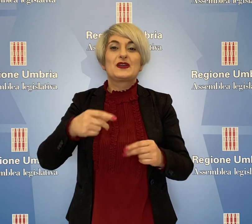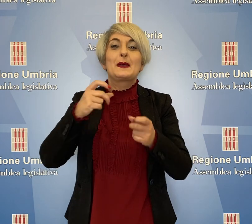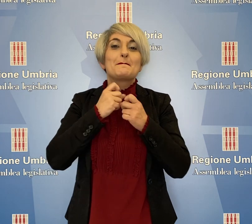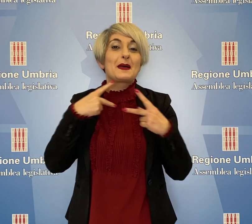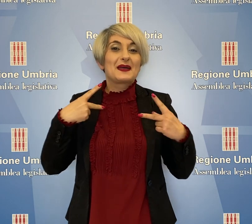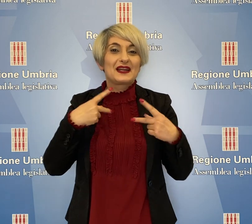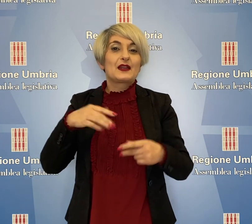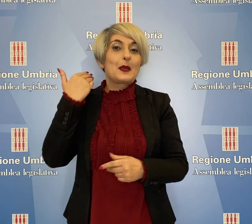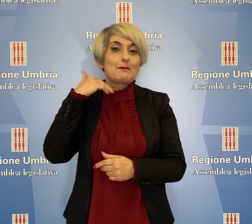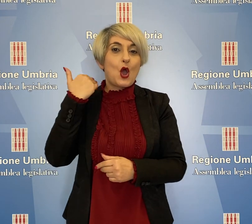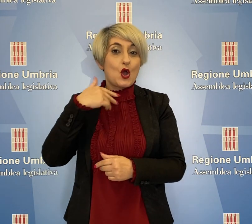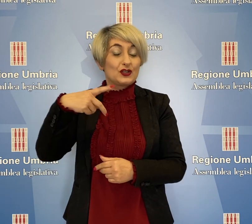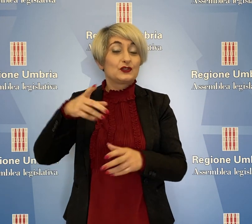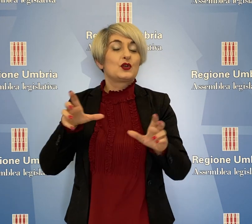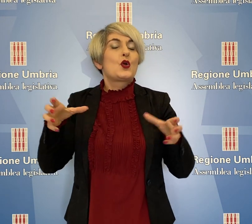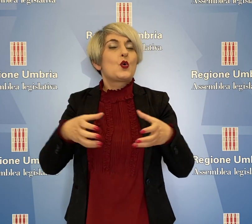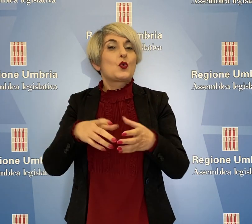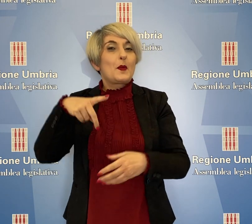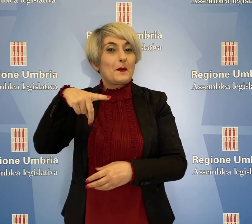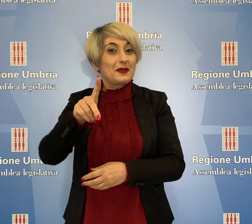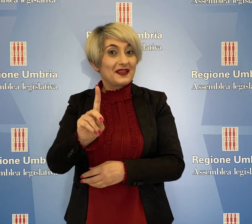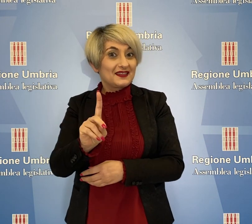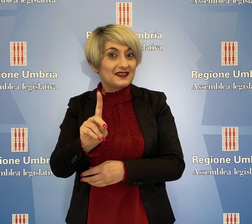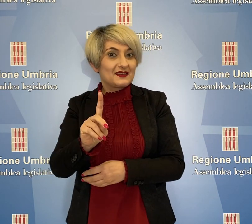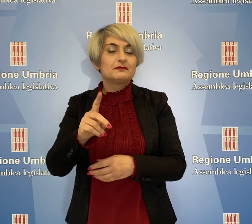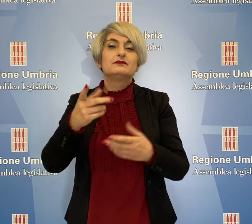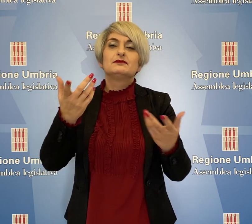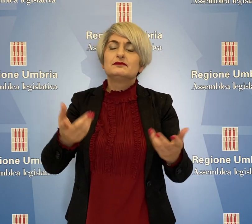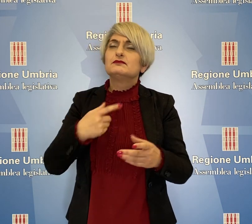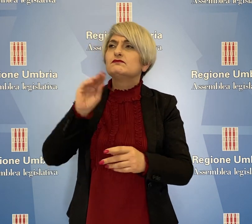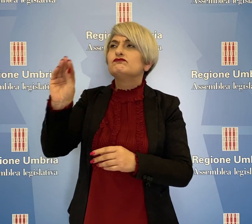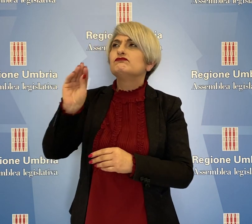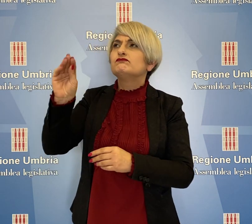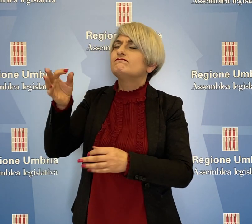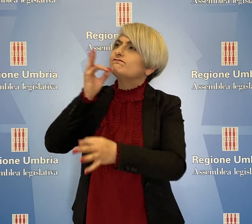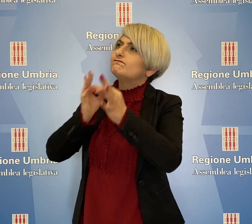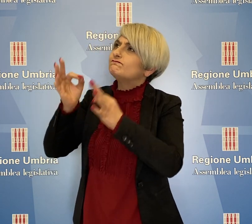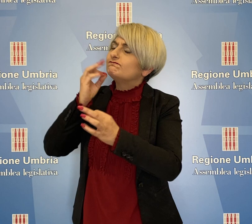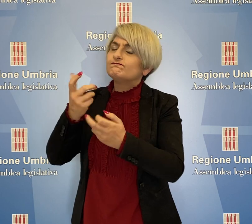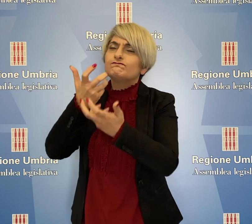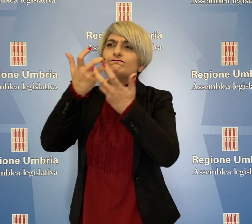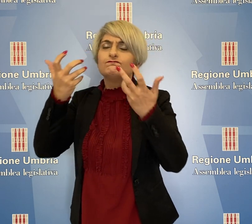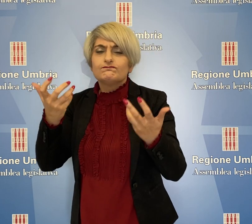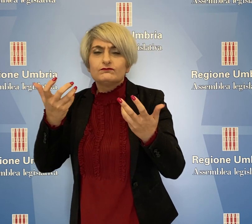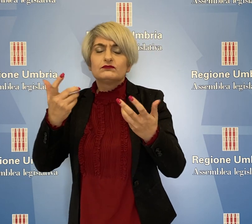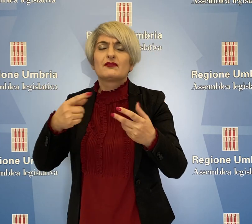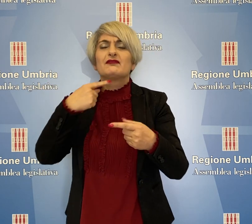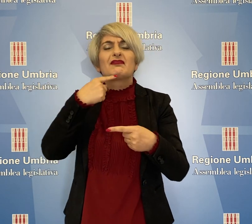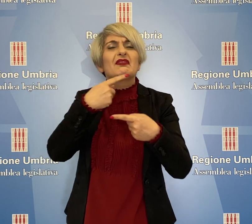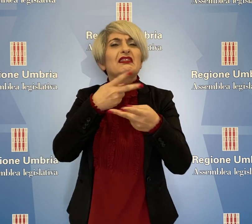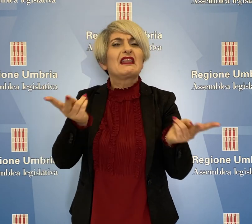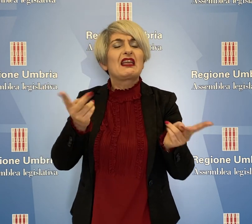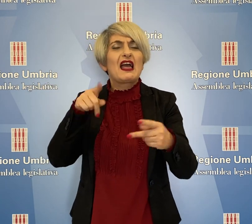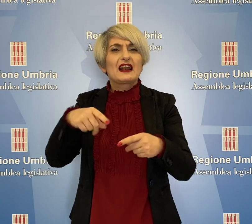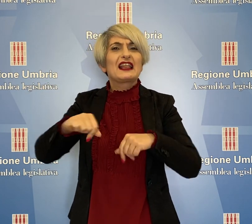paparelli e donatella porzi del partito democratico hanno domandato spiegazioni sulle dichiarazioni del direttore generale